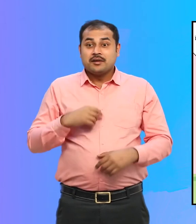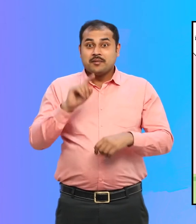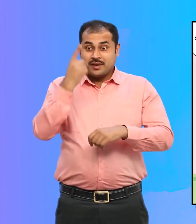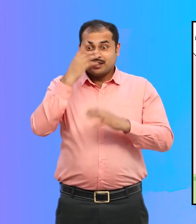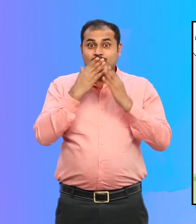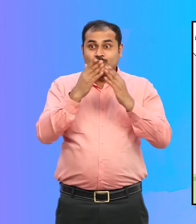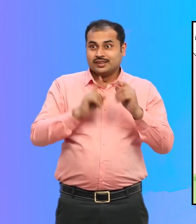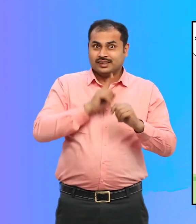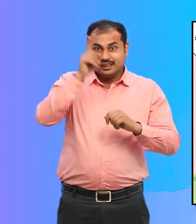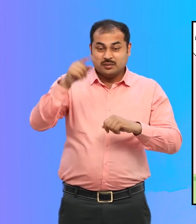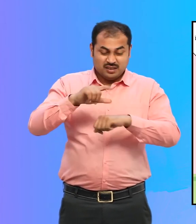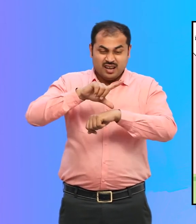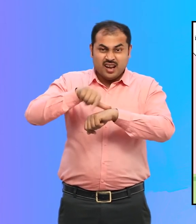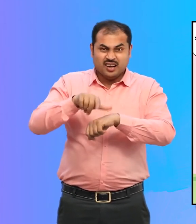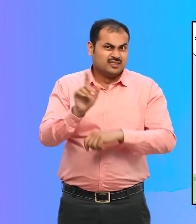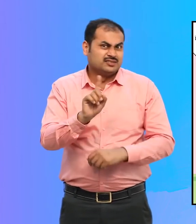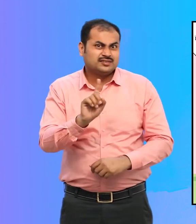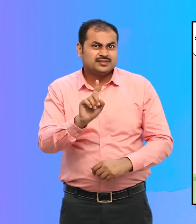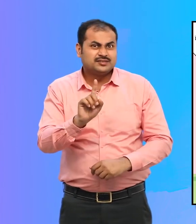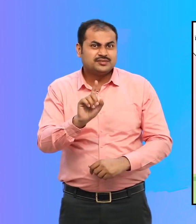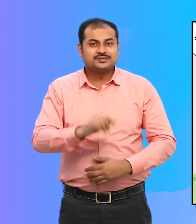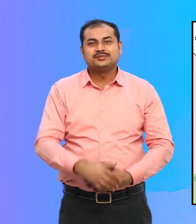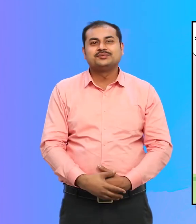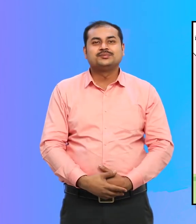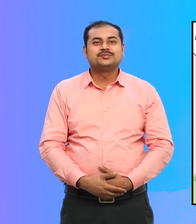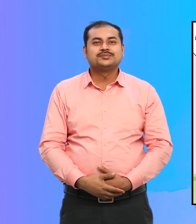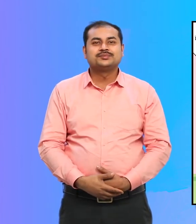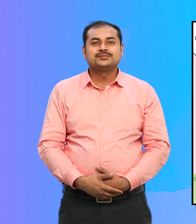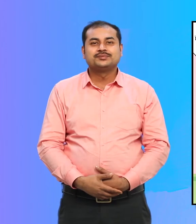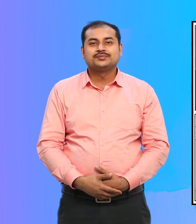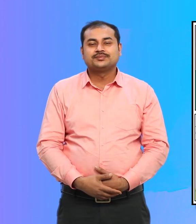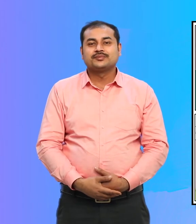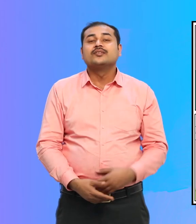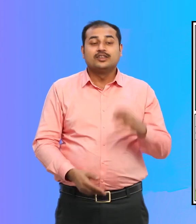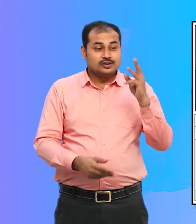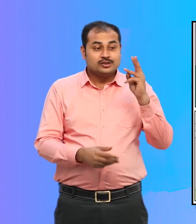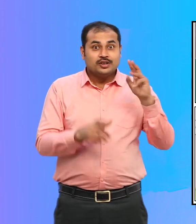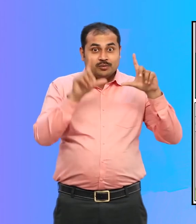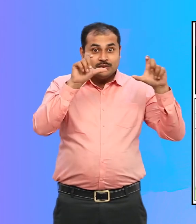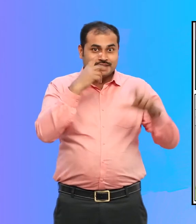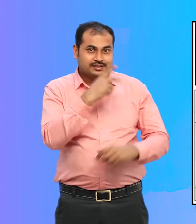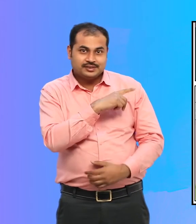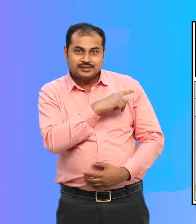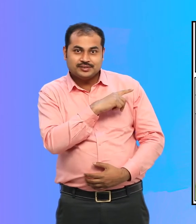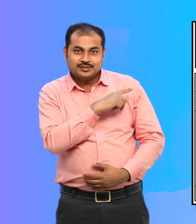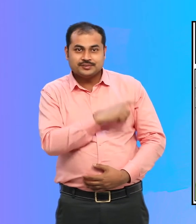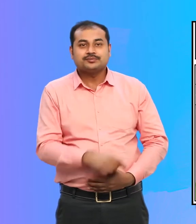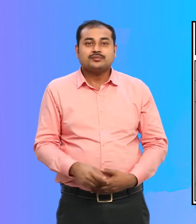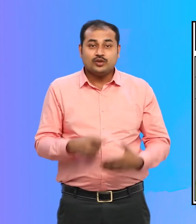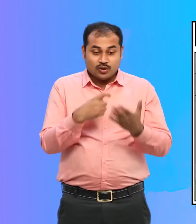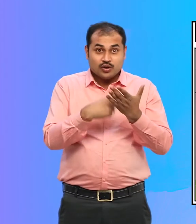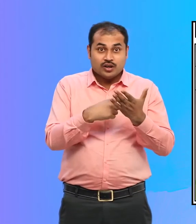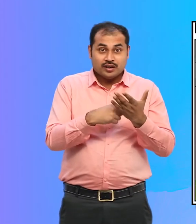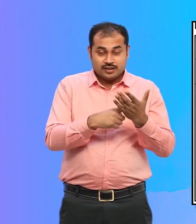कि हम कक्षा के पहले दिन ही देर से नहीं जा सकते हैं कि तीसरे चित्र में